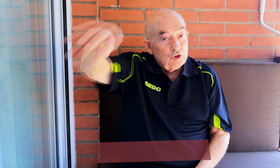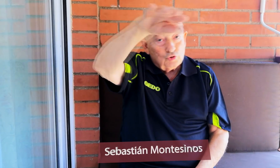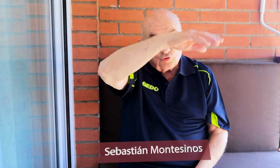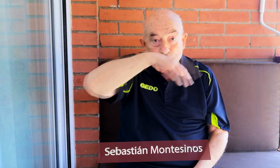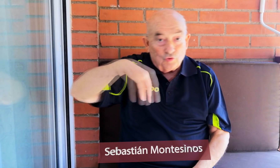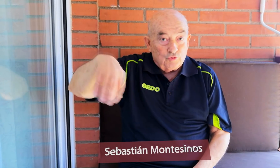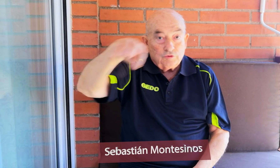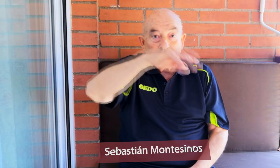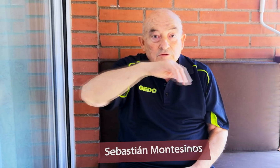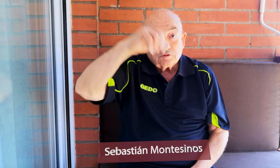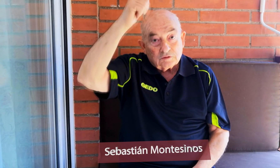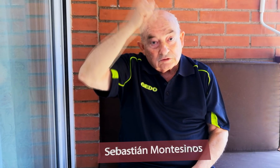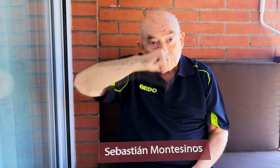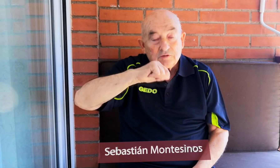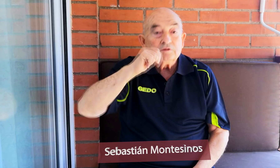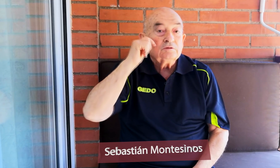Hola a tots i totes.